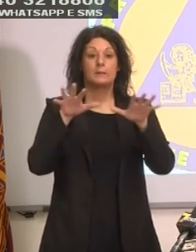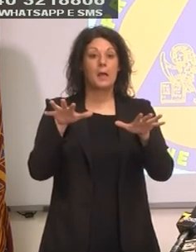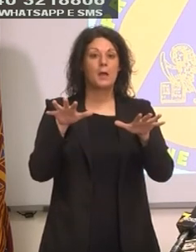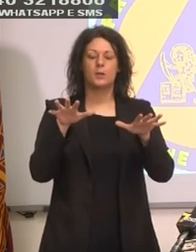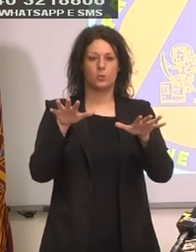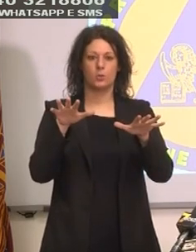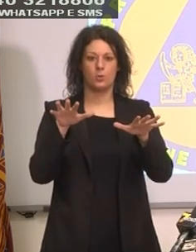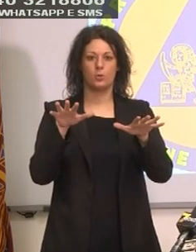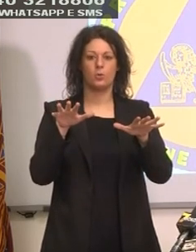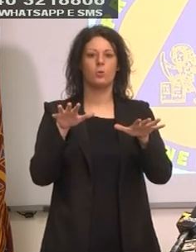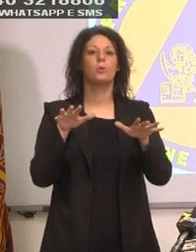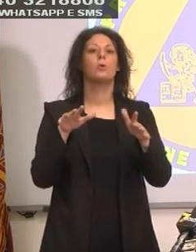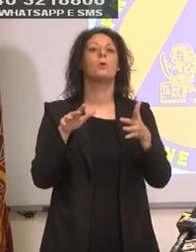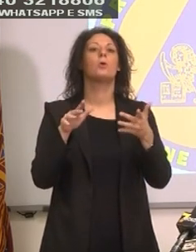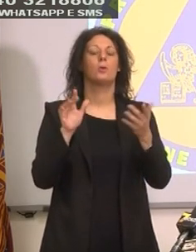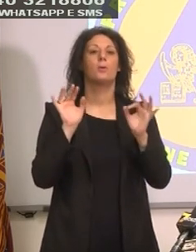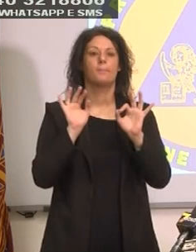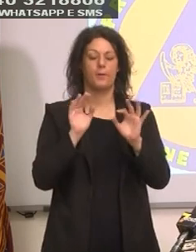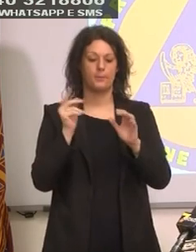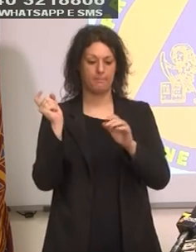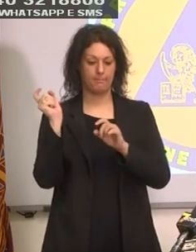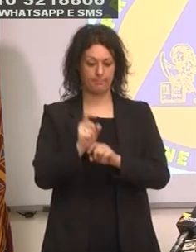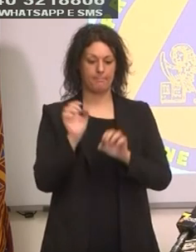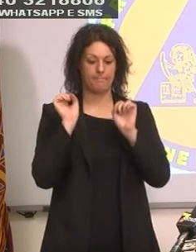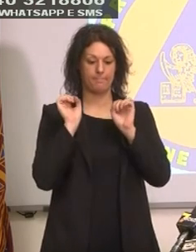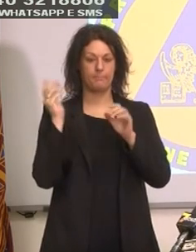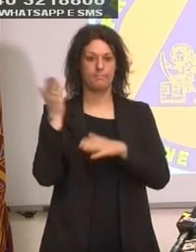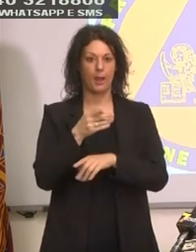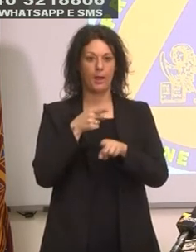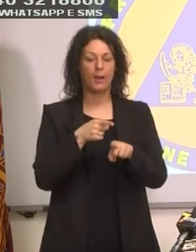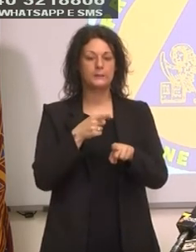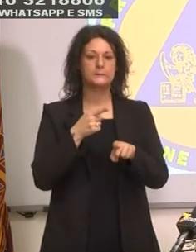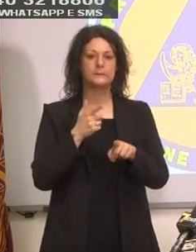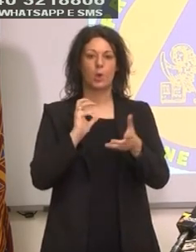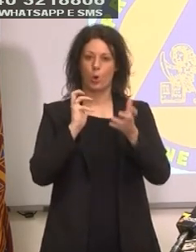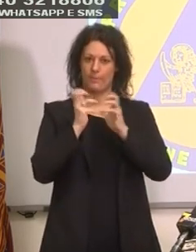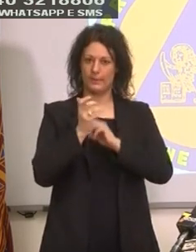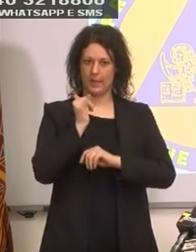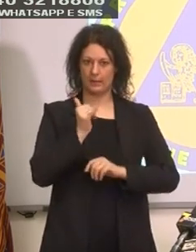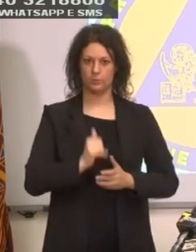presenta nelle infezioni ospedaliere, quando arriva è un batterio complicato, da quello che ho letto.